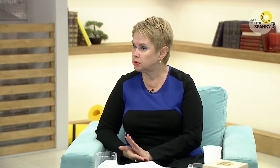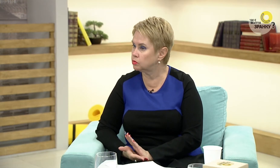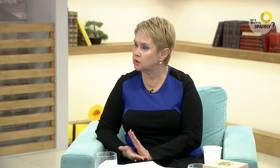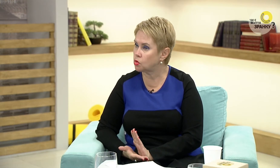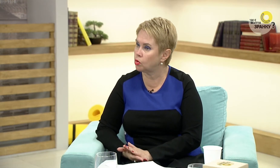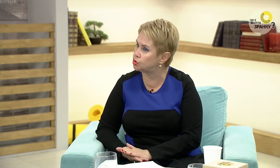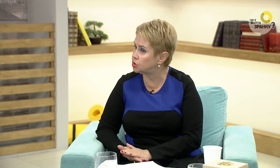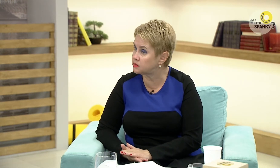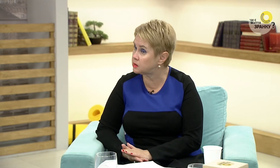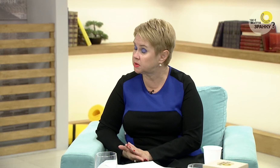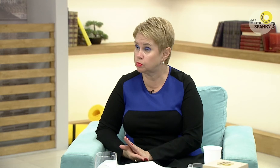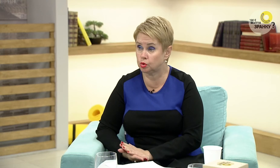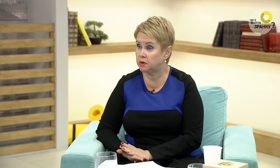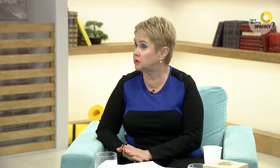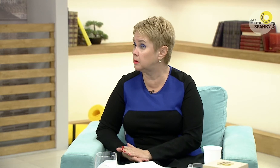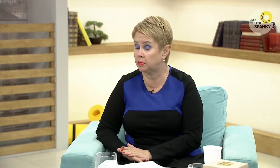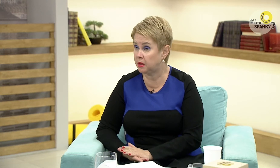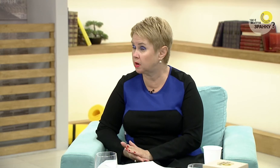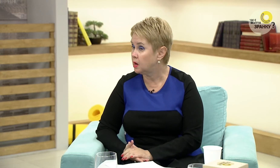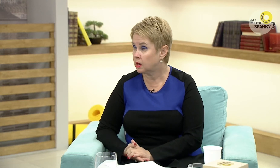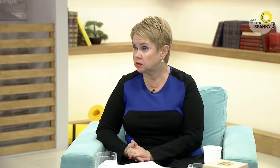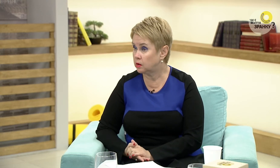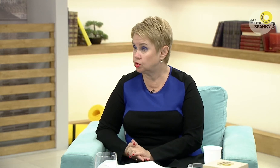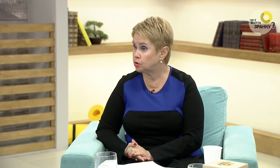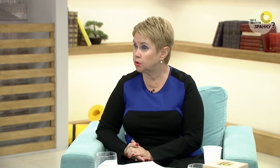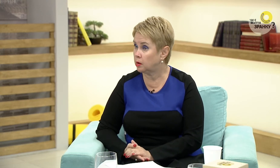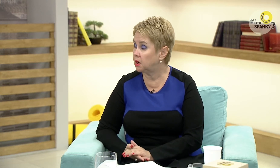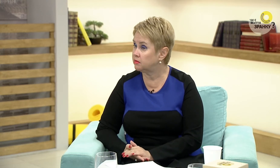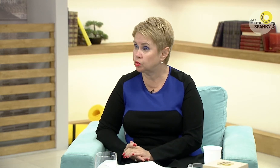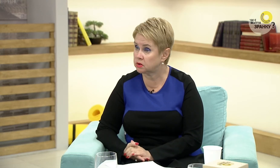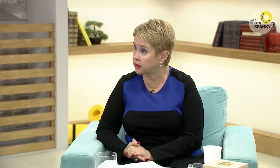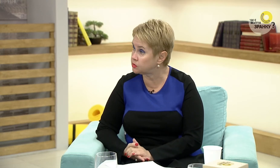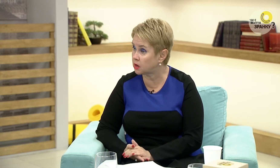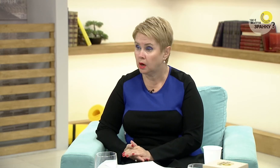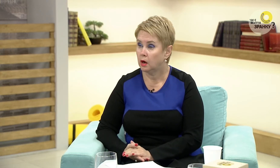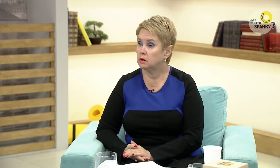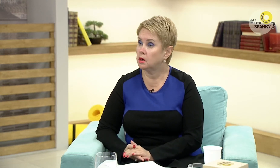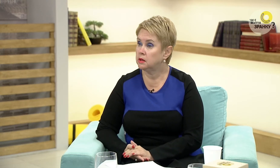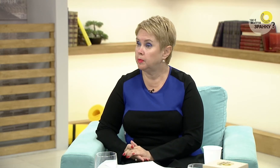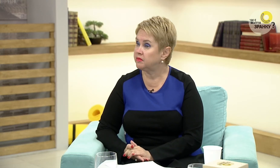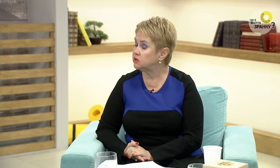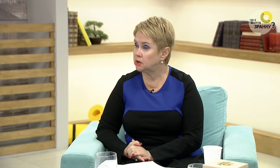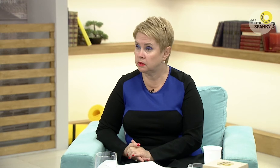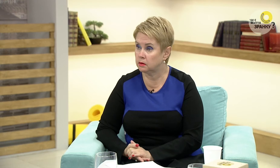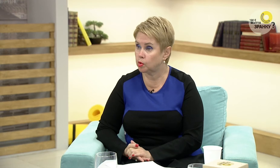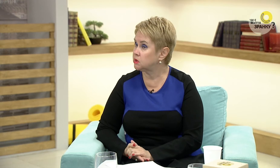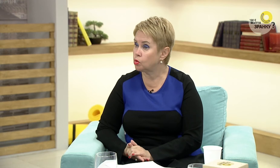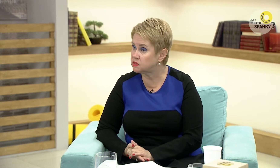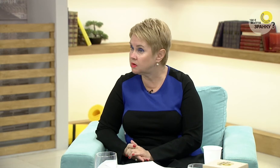ну, насколько он честный, потому что были такие проблемы, когда людей глухих обманывали у нотариусах, когда приводили просто родственников,